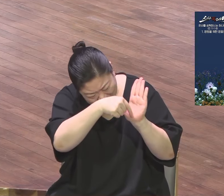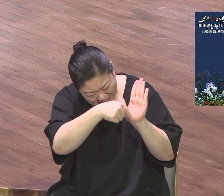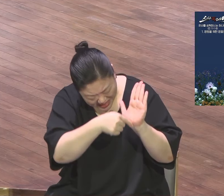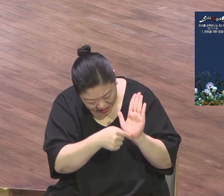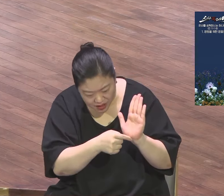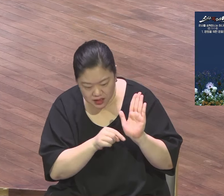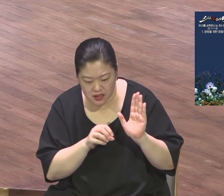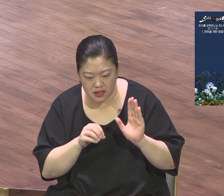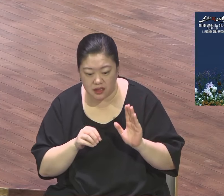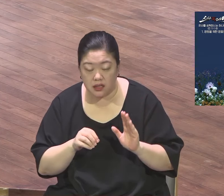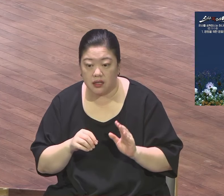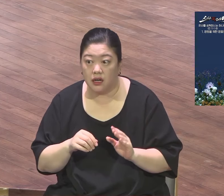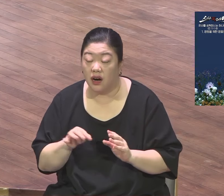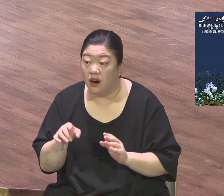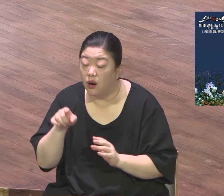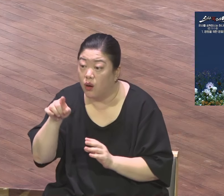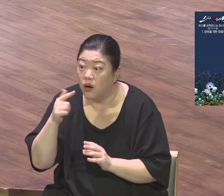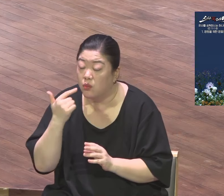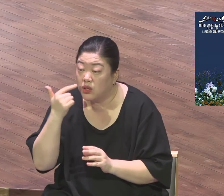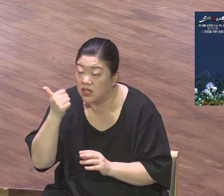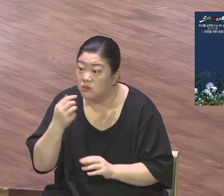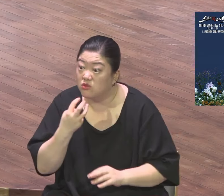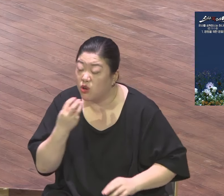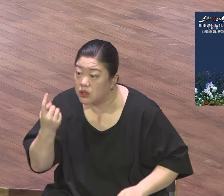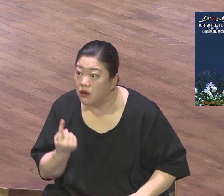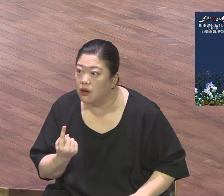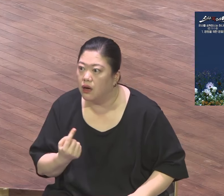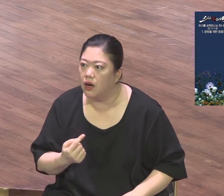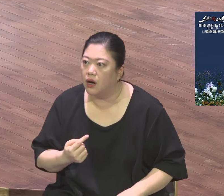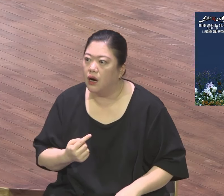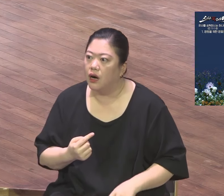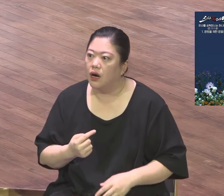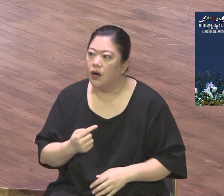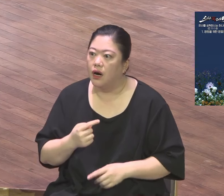어느 개교회가 237 나라 복음하겠다고